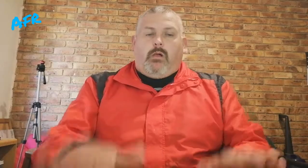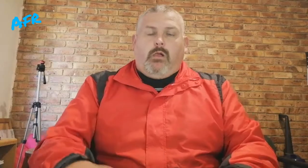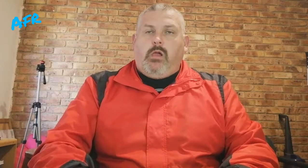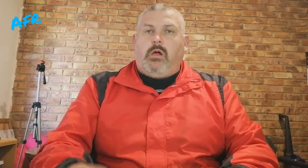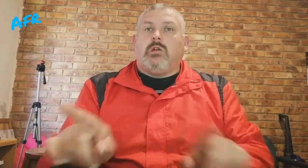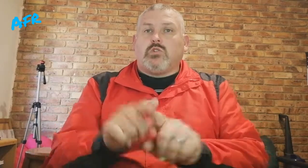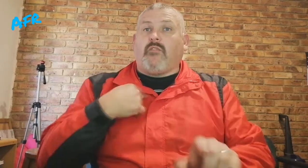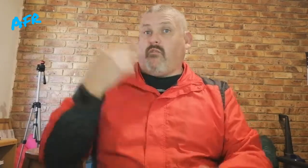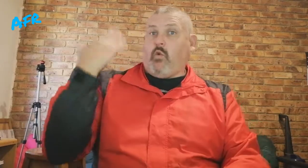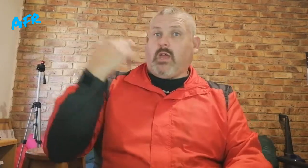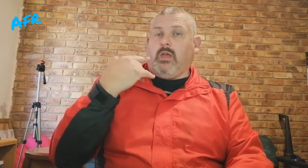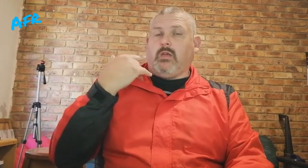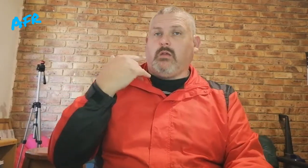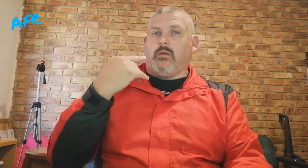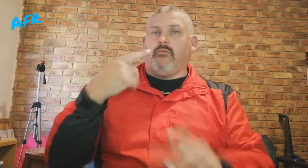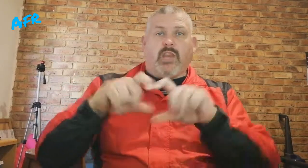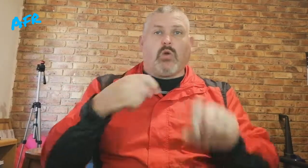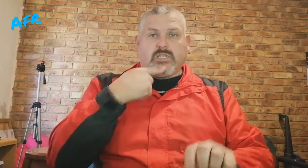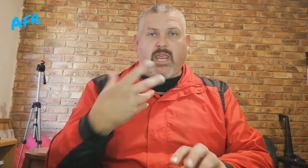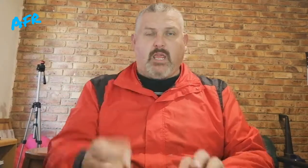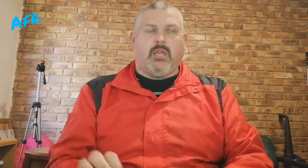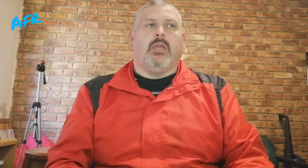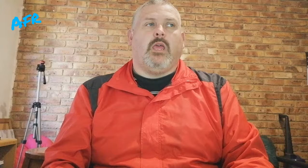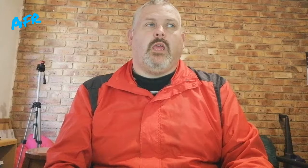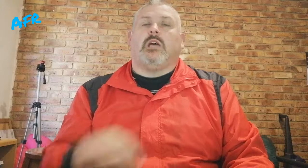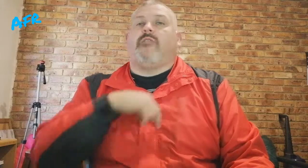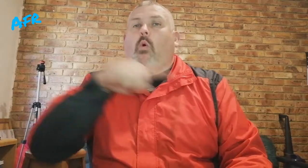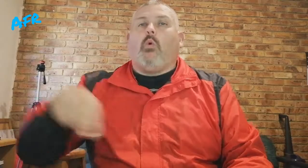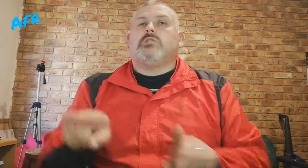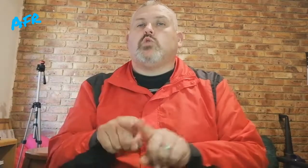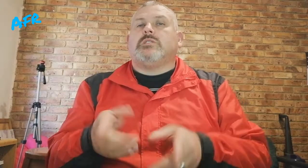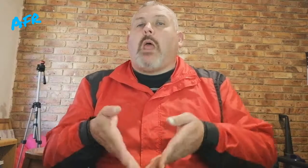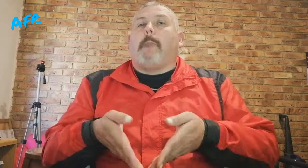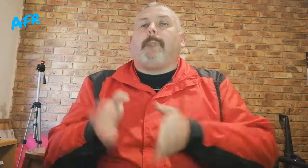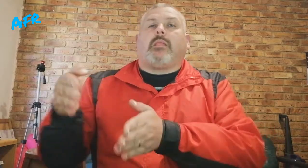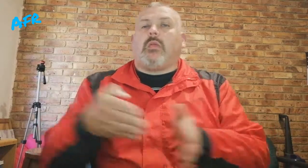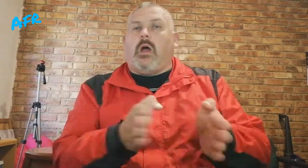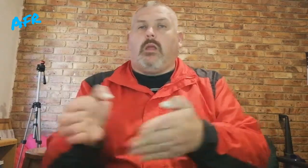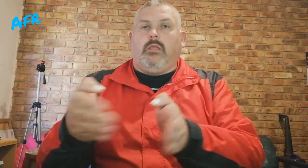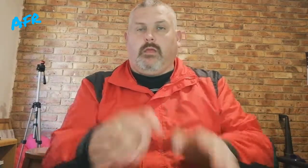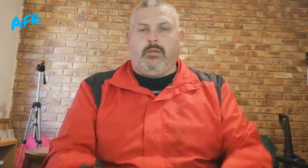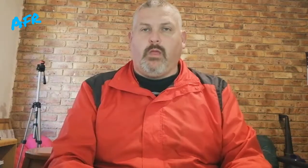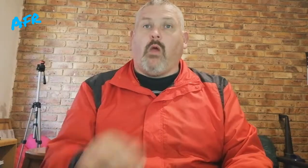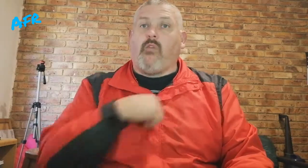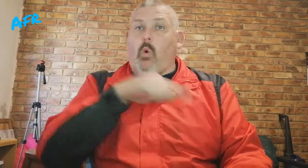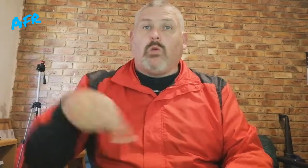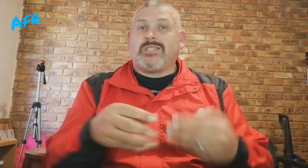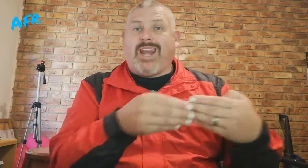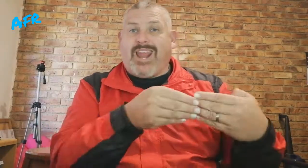Bybel, soos ek voor video gesê het, is vir ons soos padkaart, om vir ons te